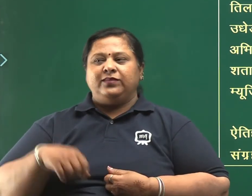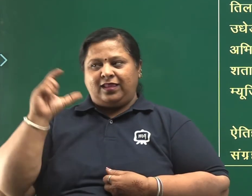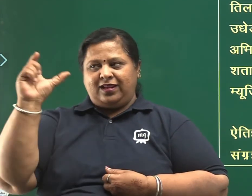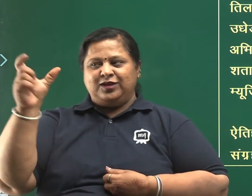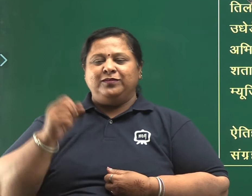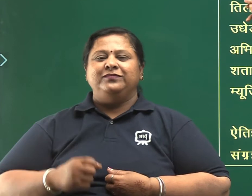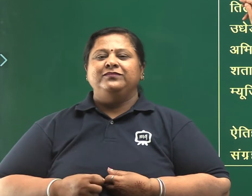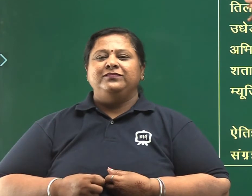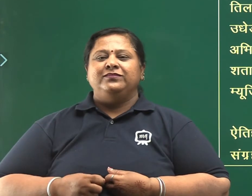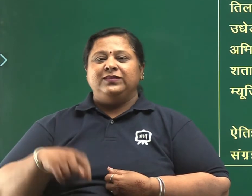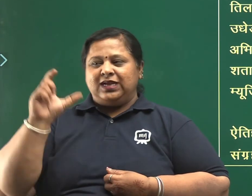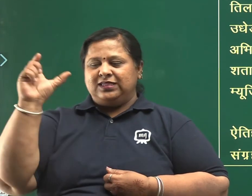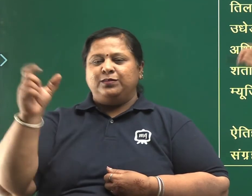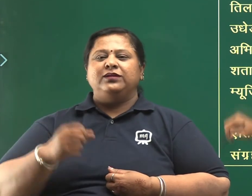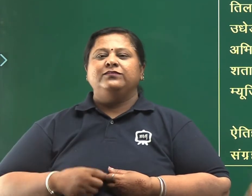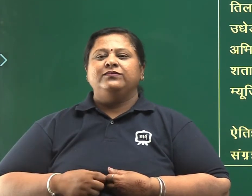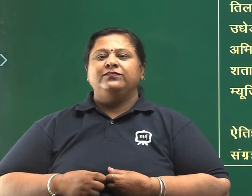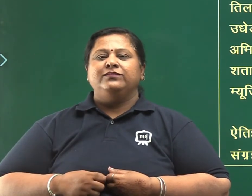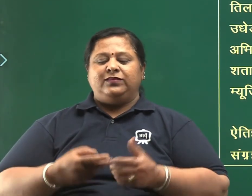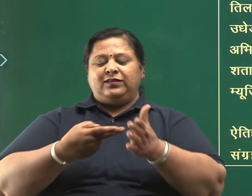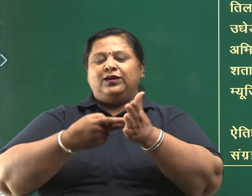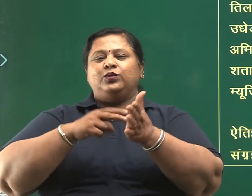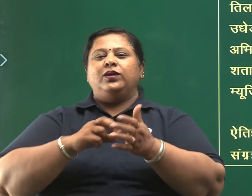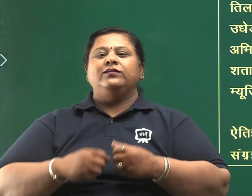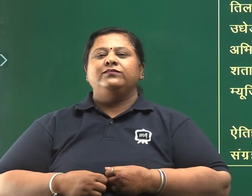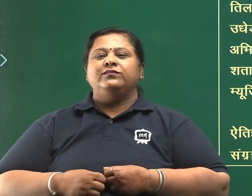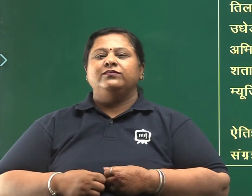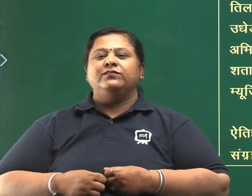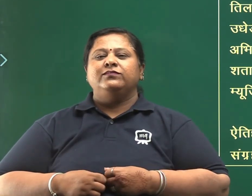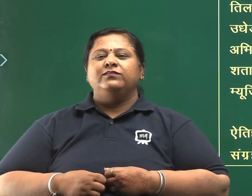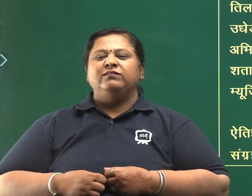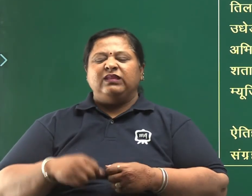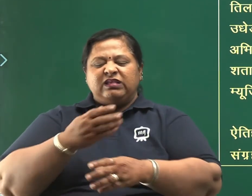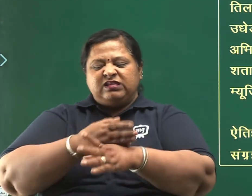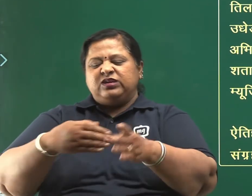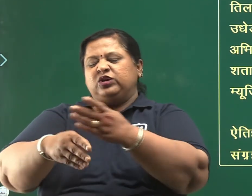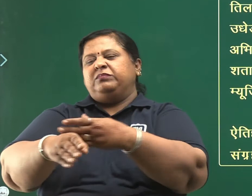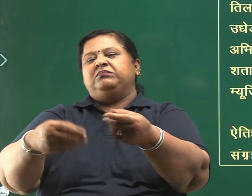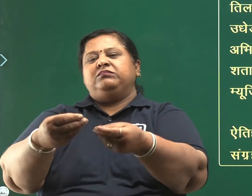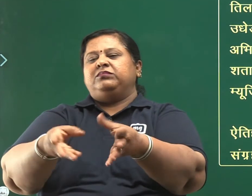अगला शब्द असमर्थ, अर्थ होगा असक्षम।